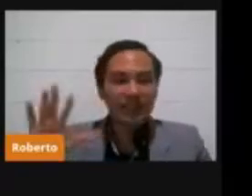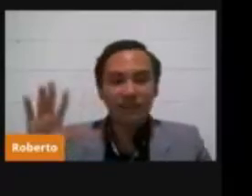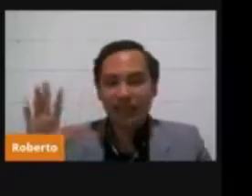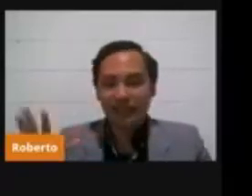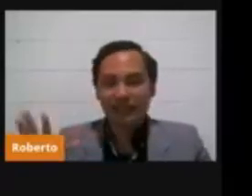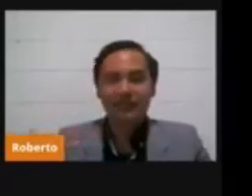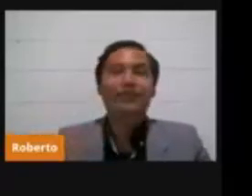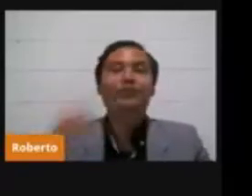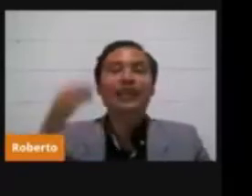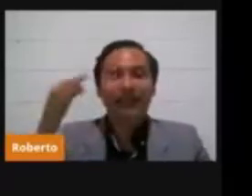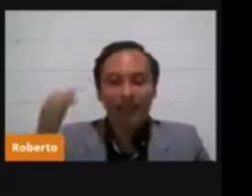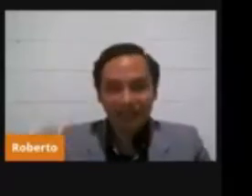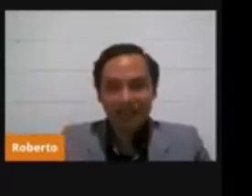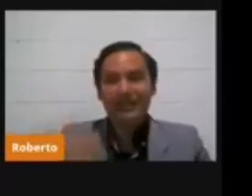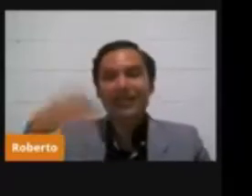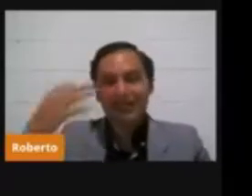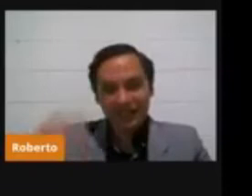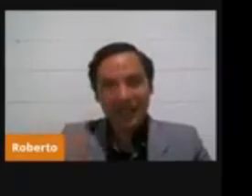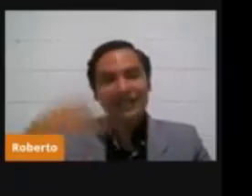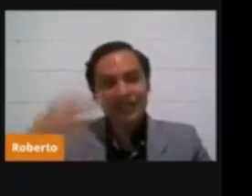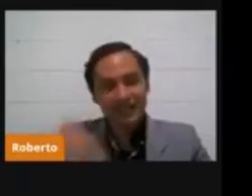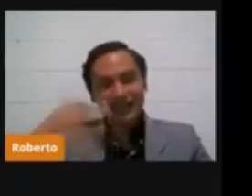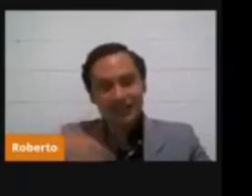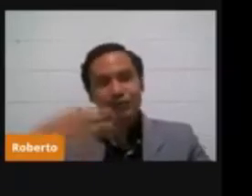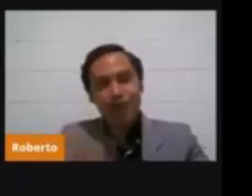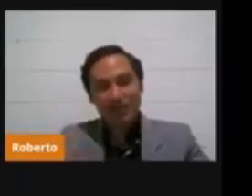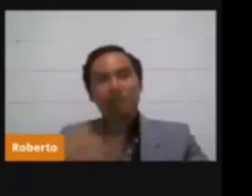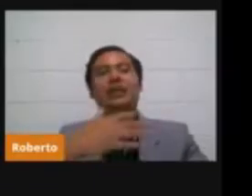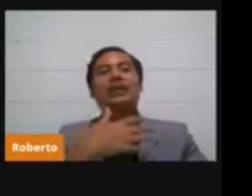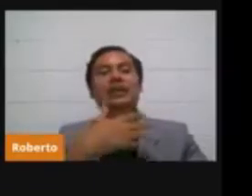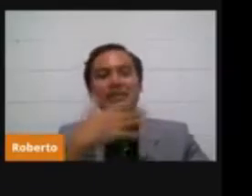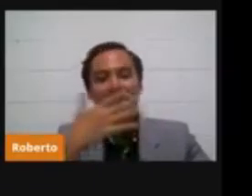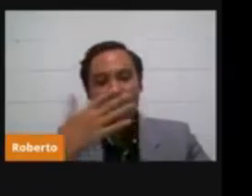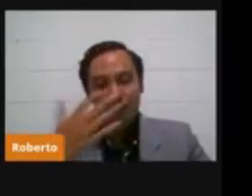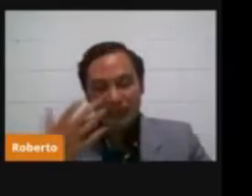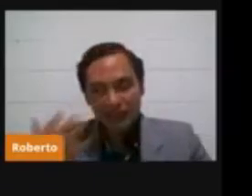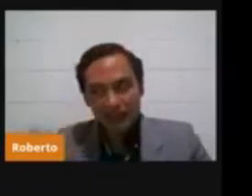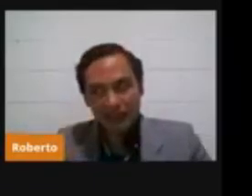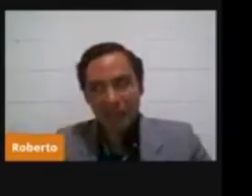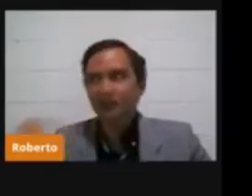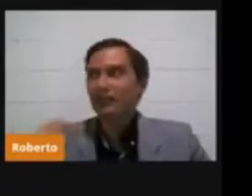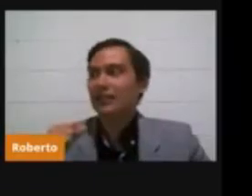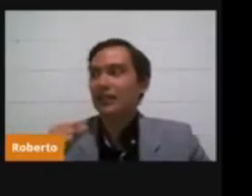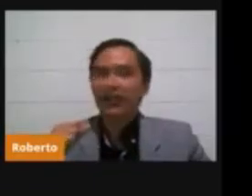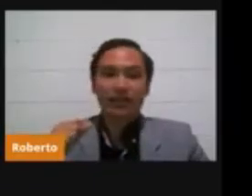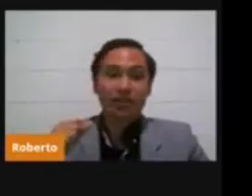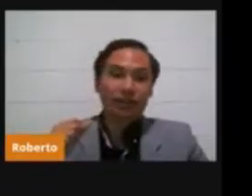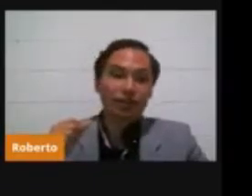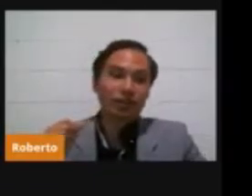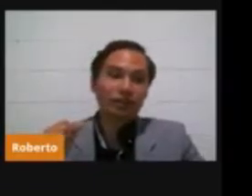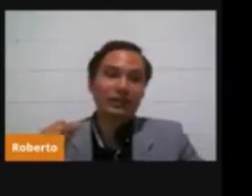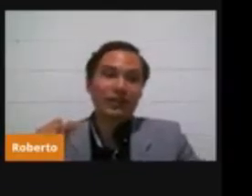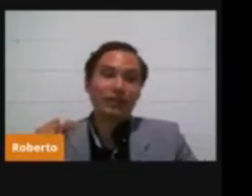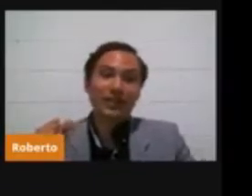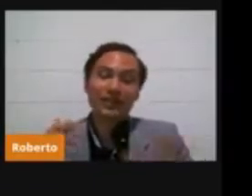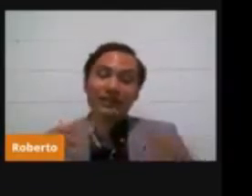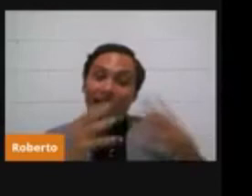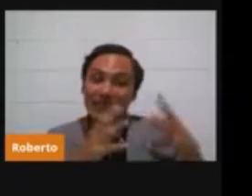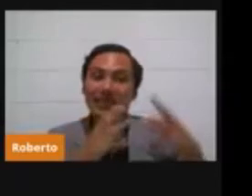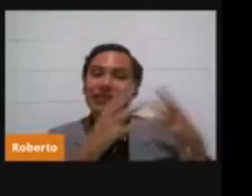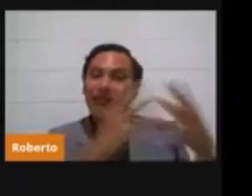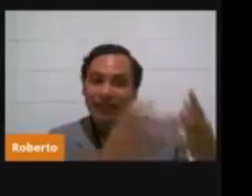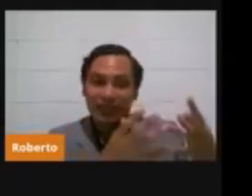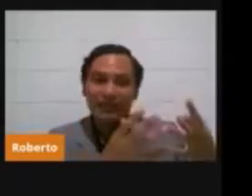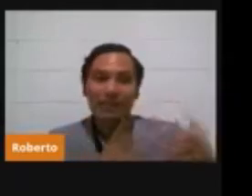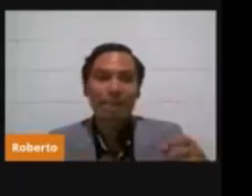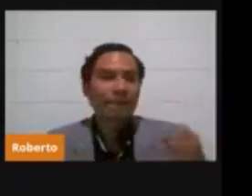completamente diferentes. Es una característica esencial de ser seres humanos, ser diferentes. Entonces, cuando tenemos esas